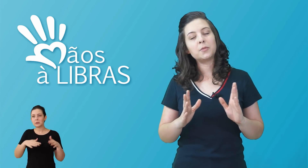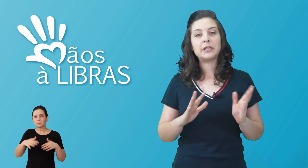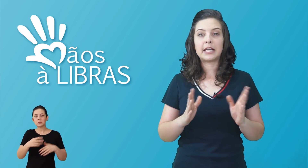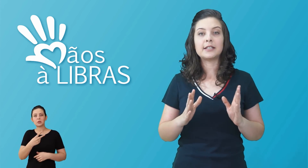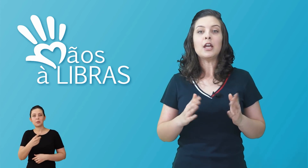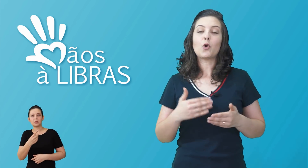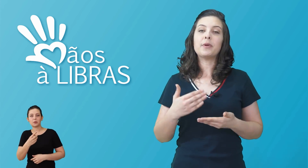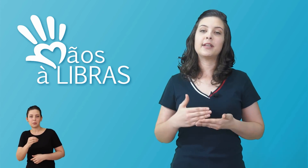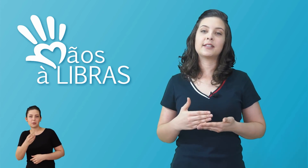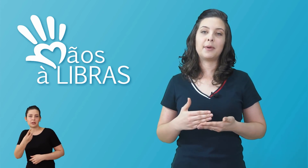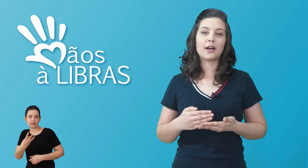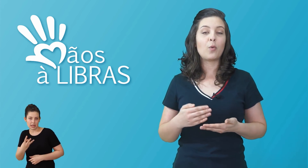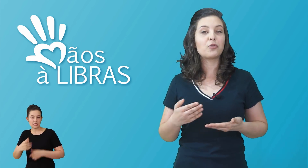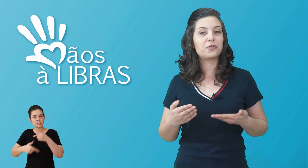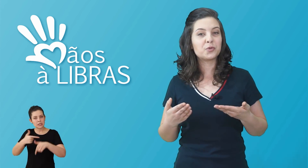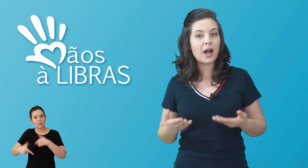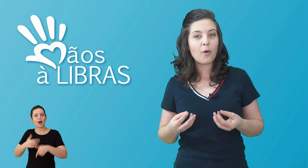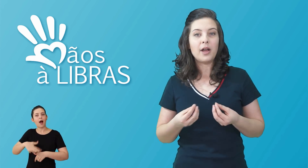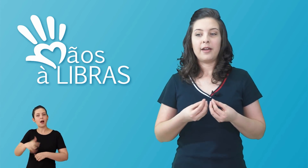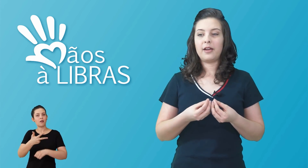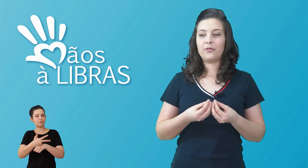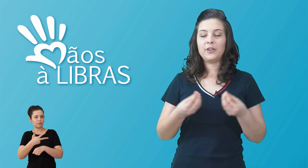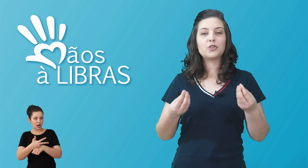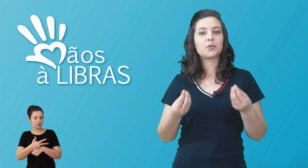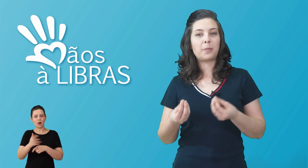2014, 2013, eu comecei a trabalhar com audiovisual,